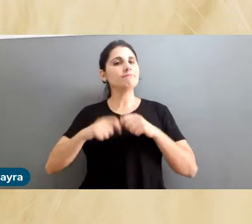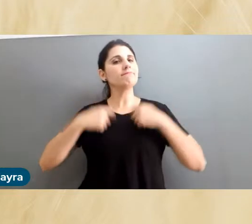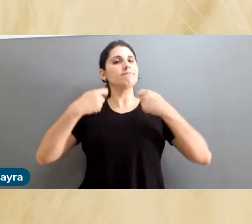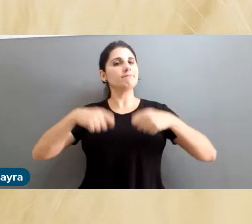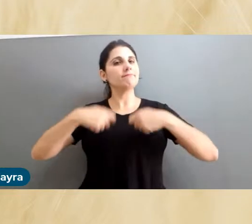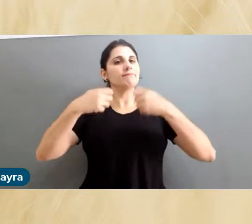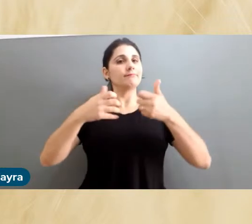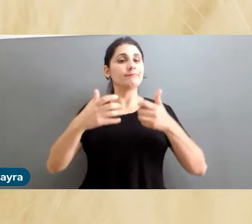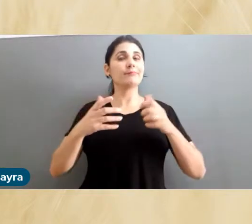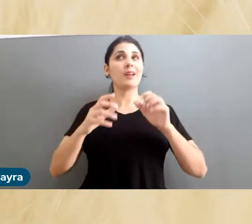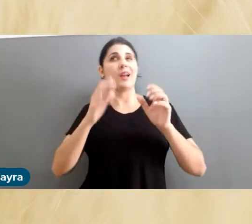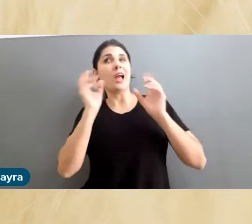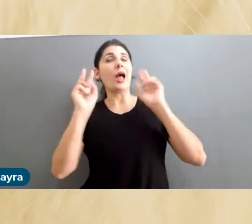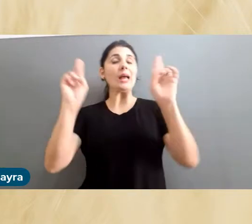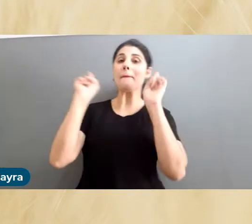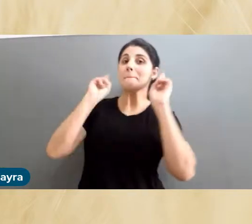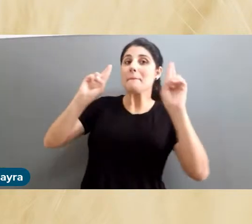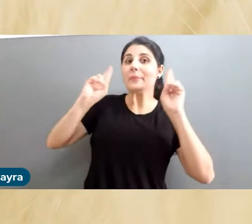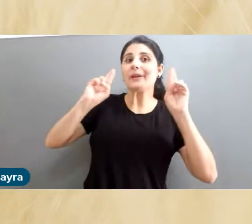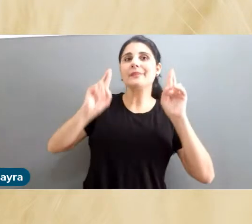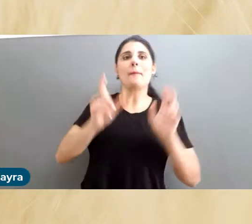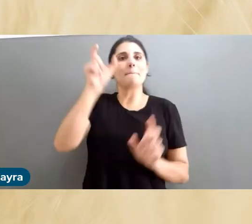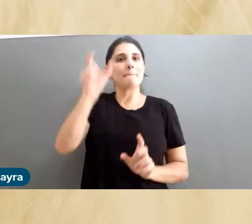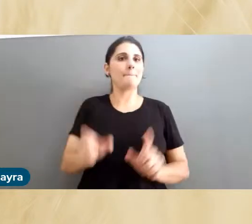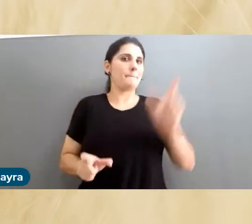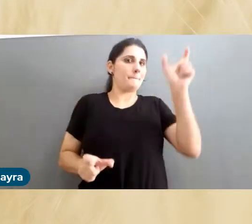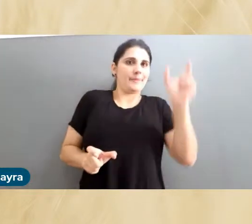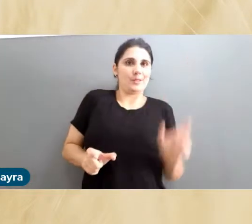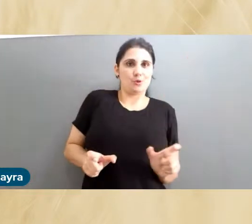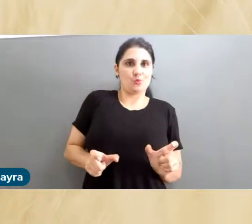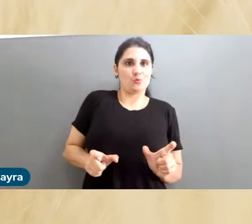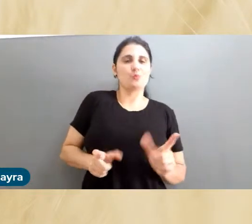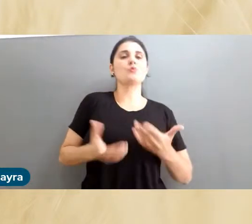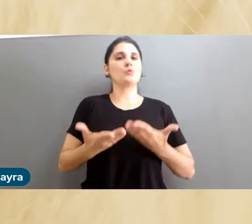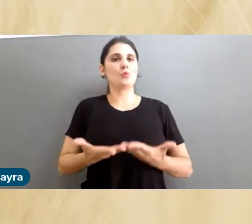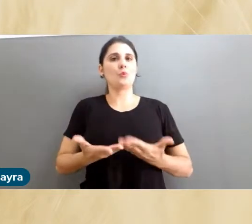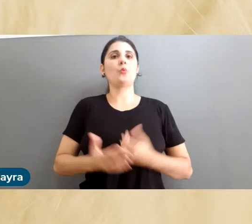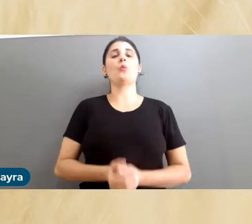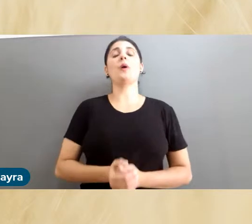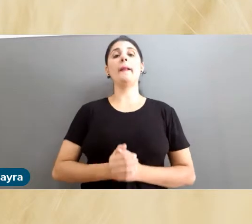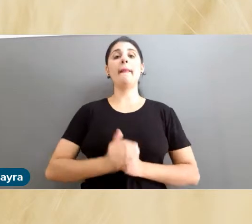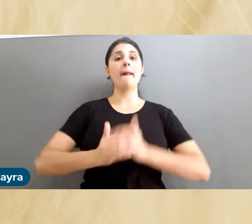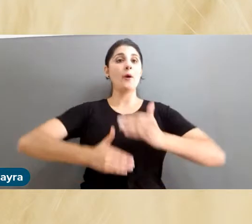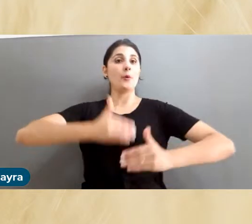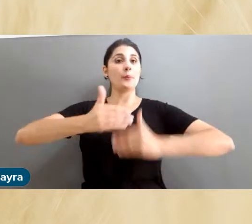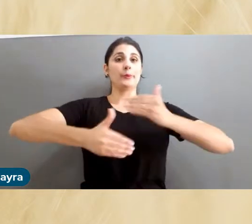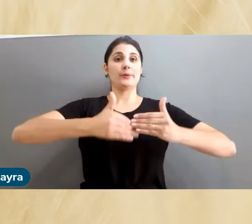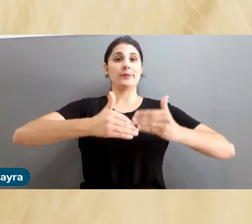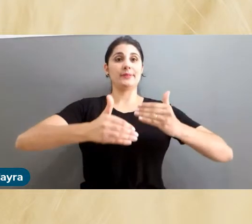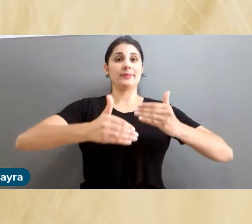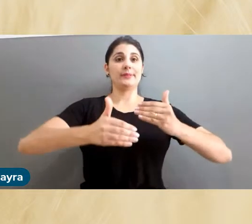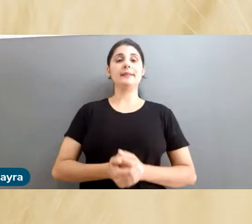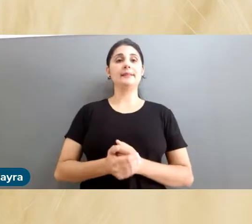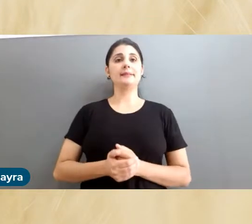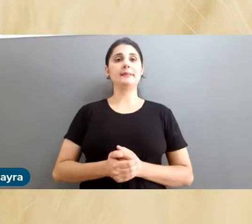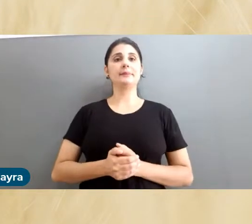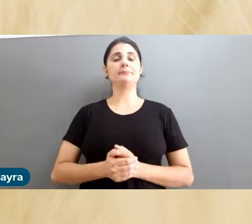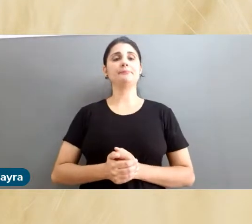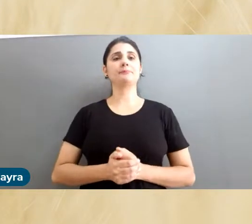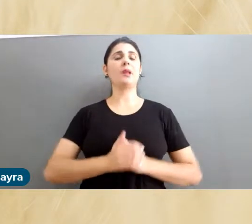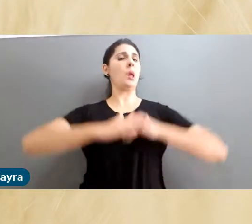nossas expectativas como indivíduos, como criaturas. Processos dessa envergadura, que